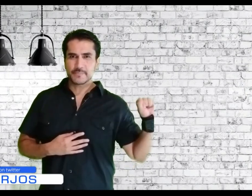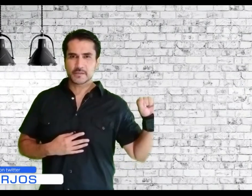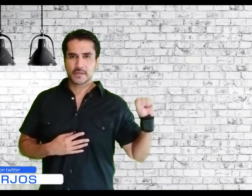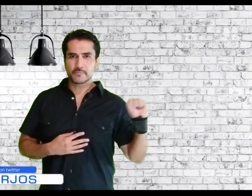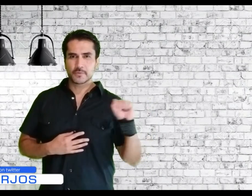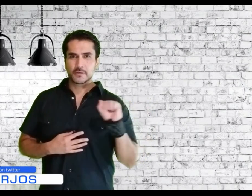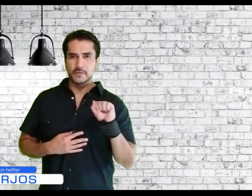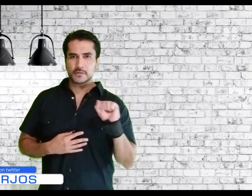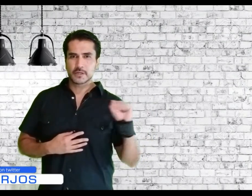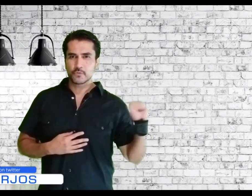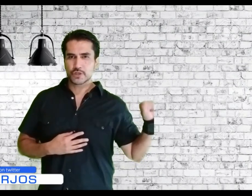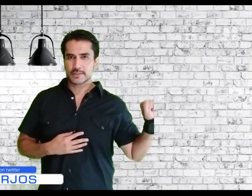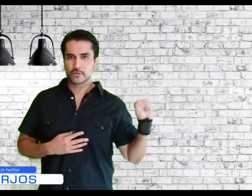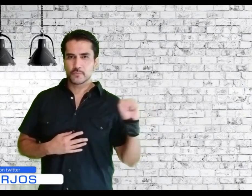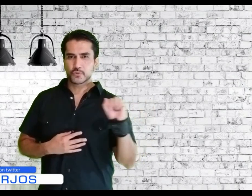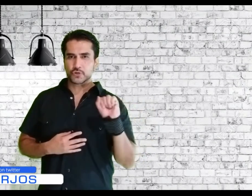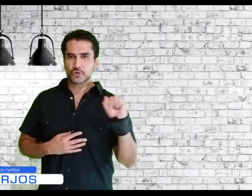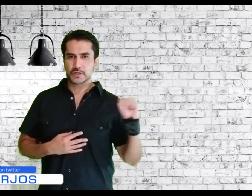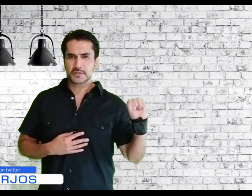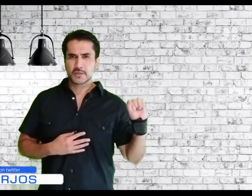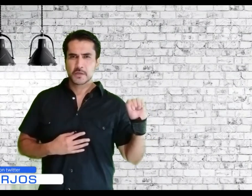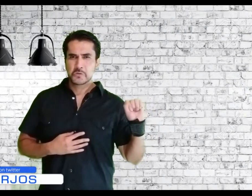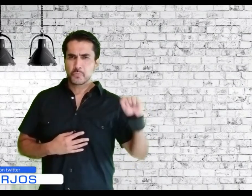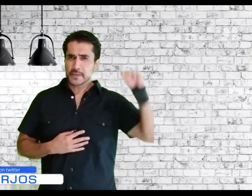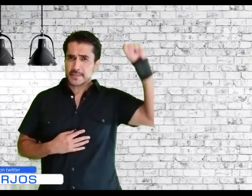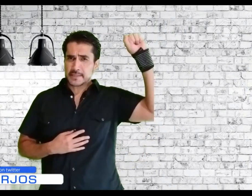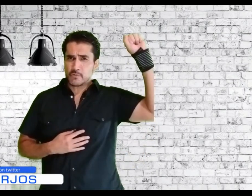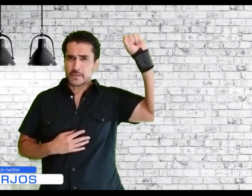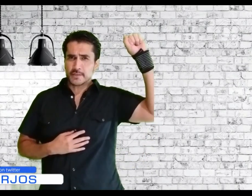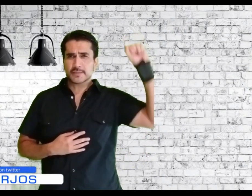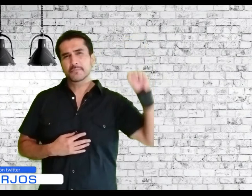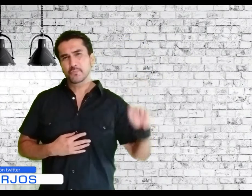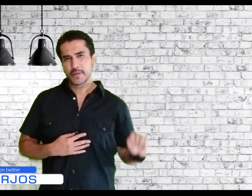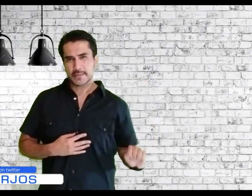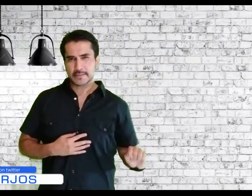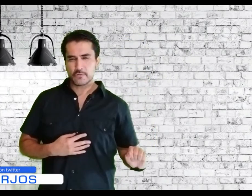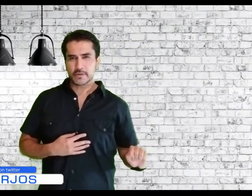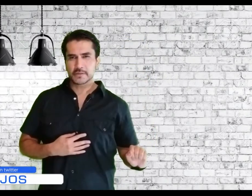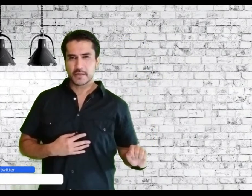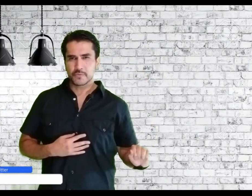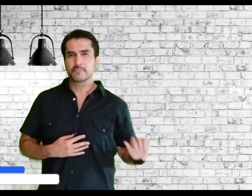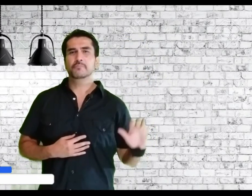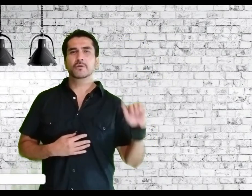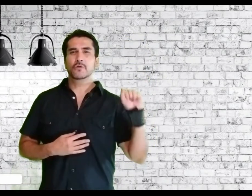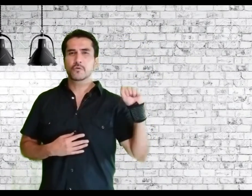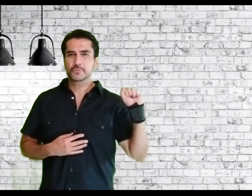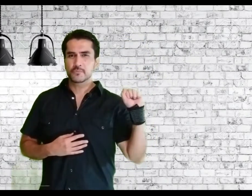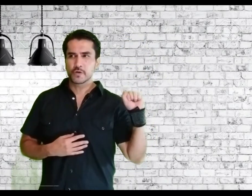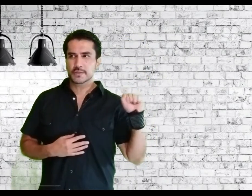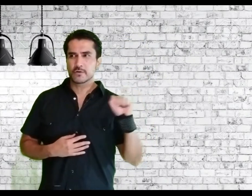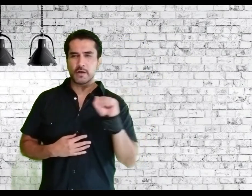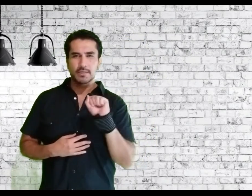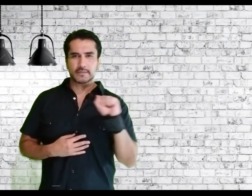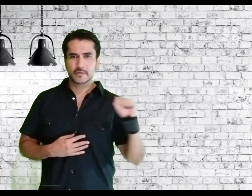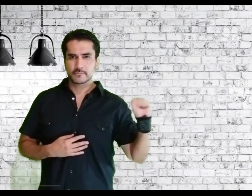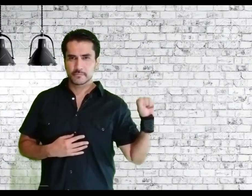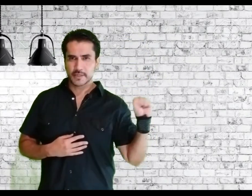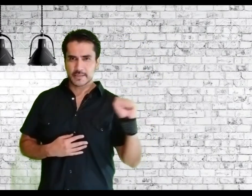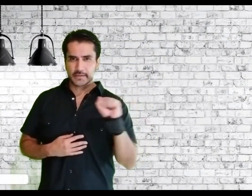básicamente tenemos estas dos posiciones. ¿Puedes hacerlo aquí? Sí, puedes hacerlo aquí también, pero lo óptimo es que lo hagas de esta